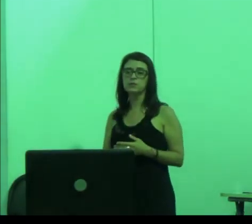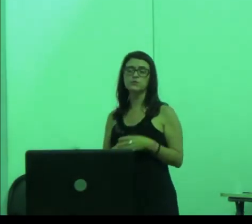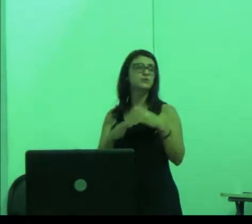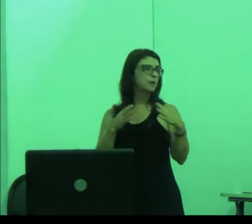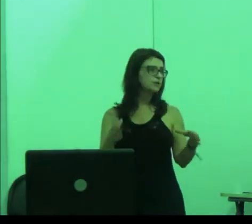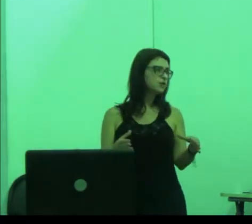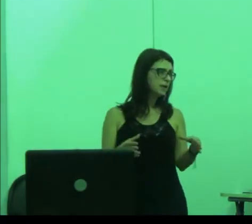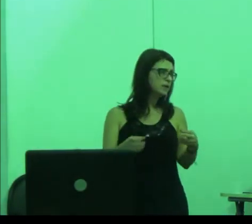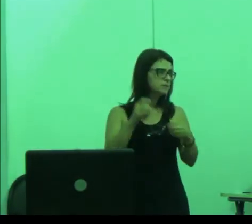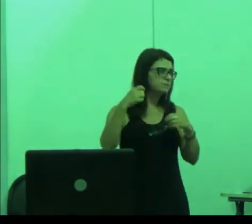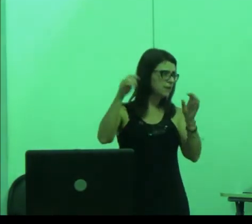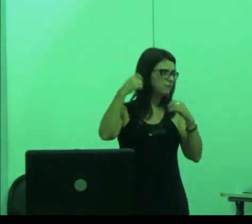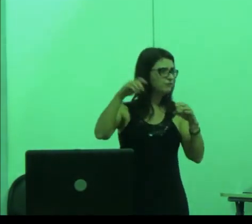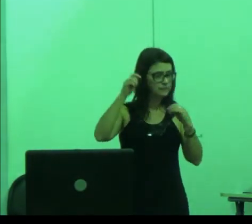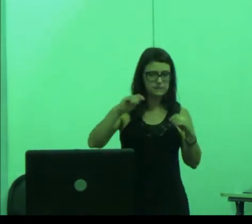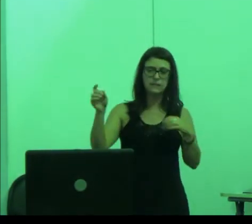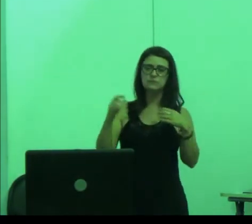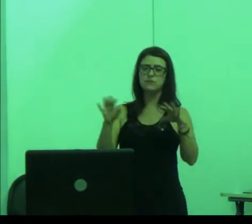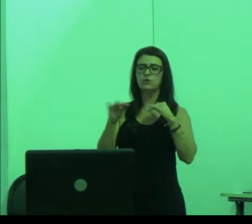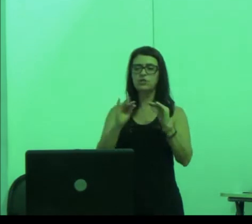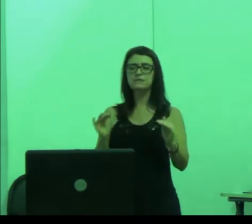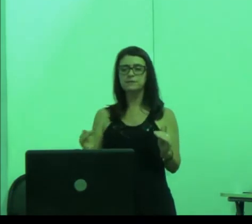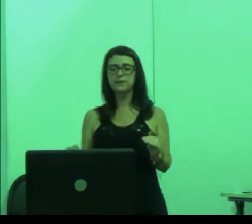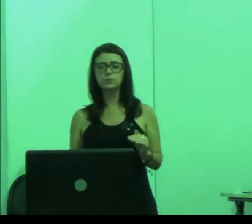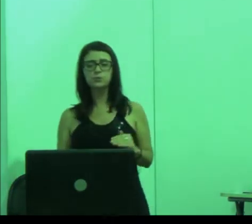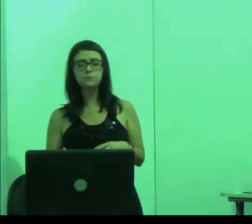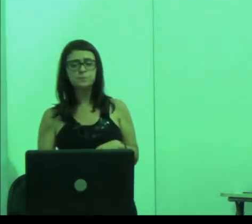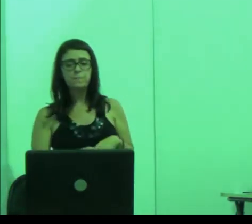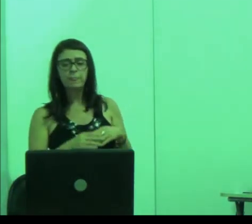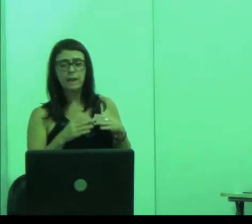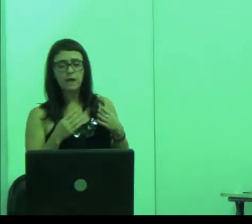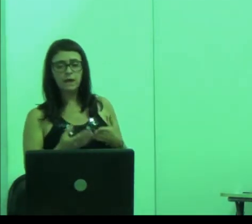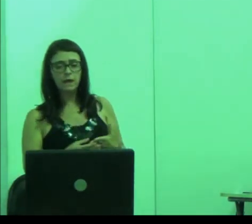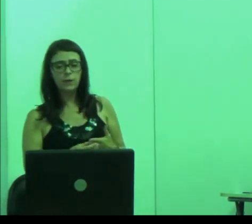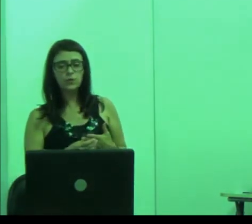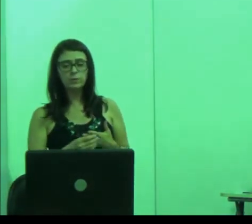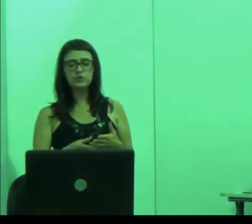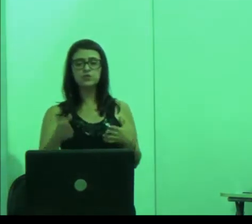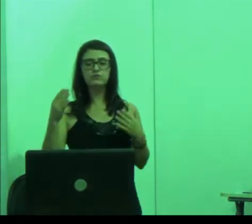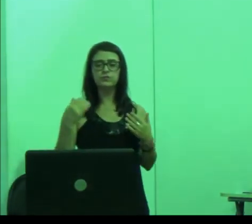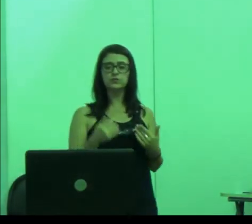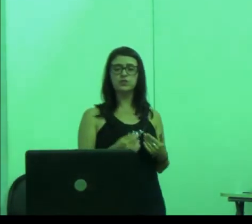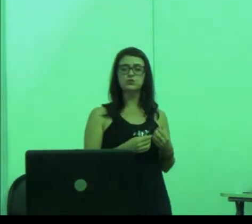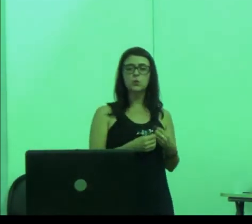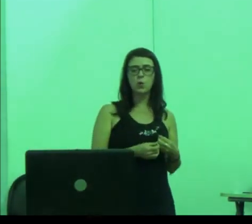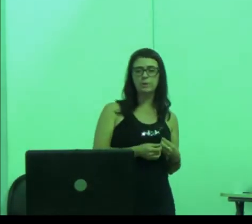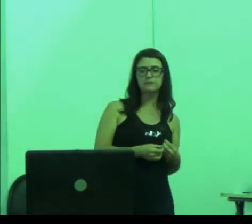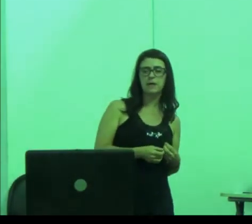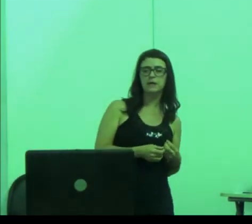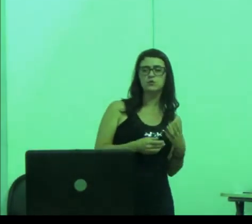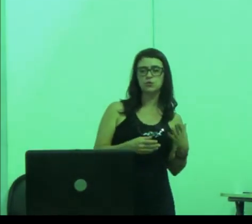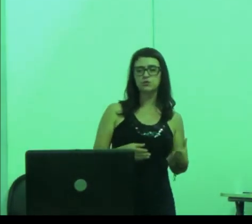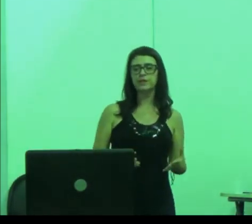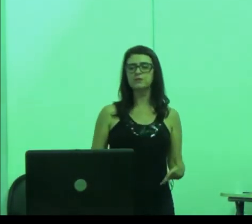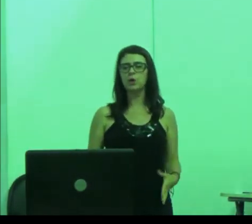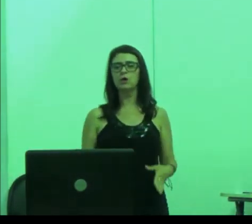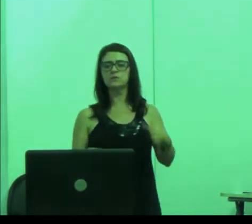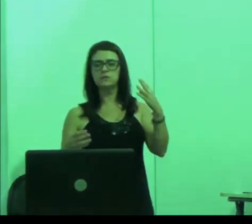alterações gramaticais, ela foi validando, eu já aceitei tudo. O que eu mantive foram os trechos com comentários, todos com resposta,